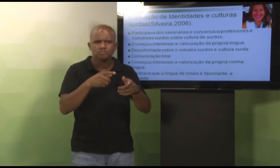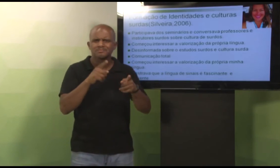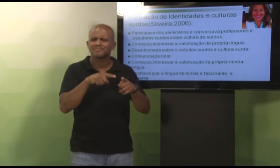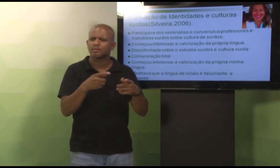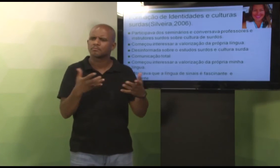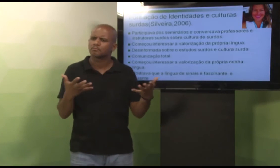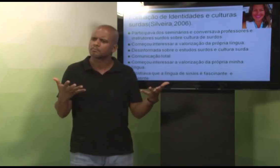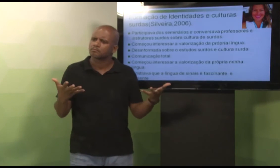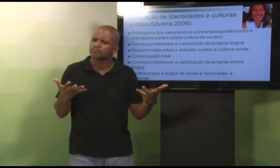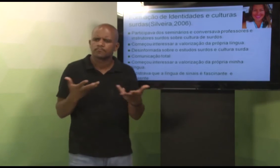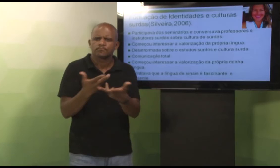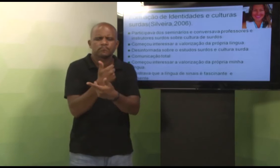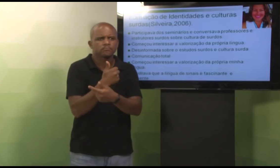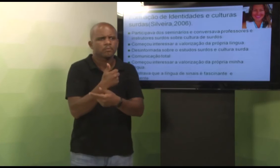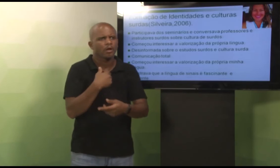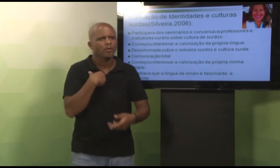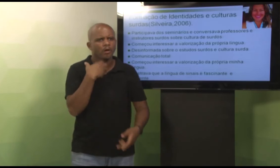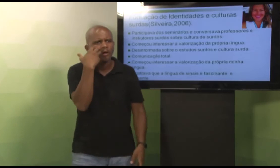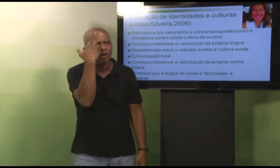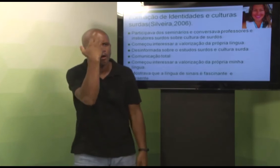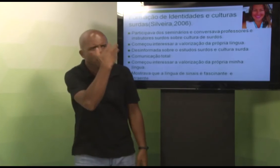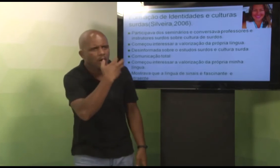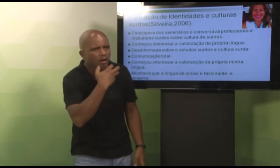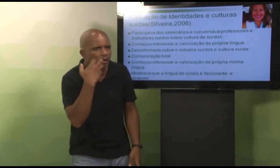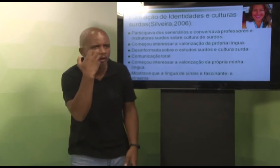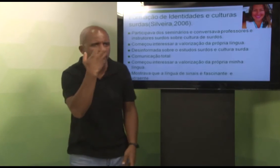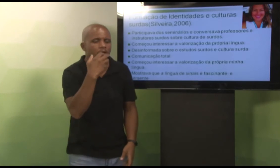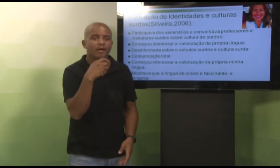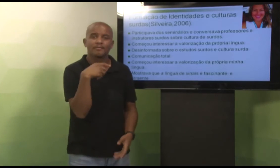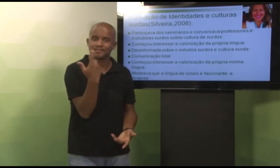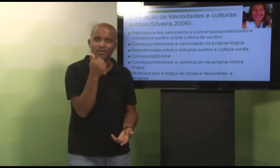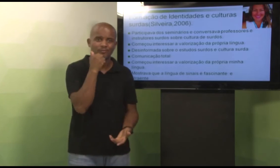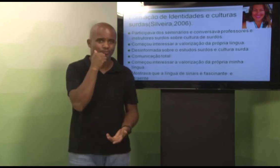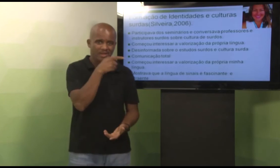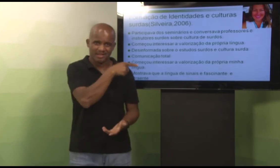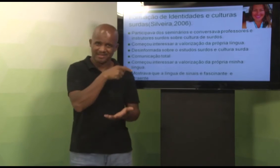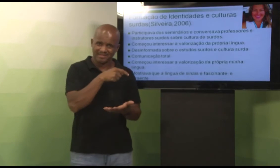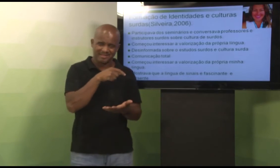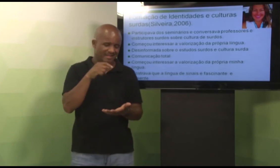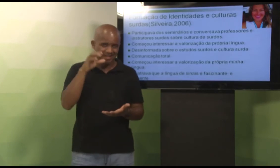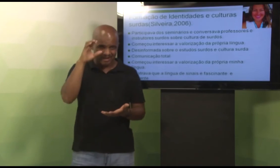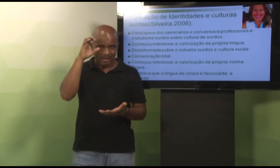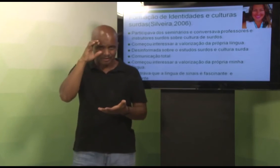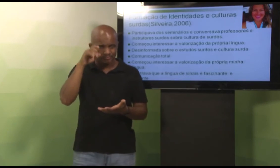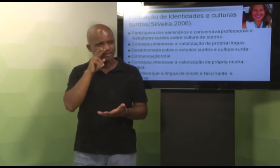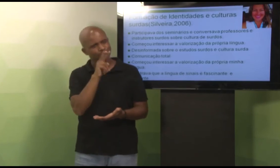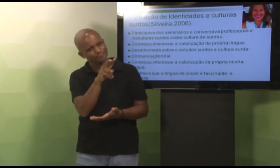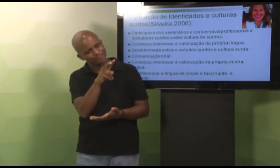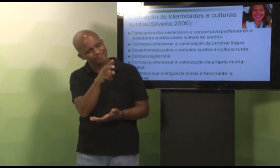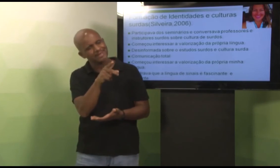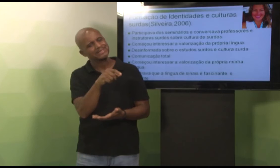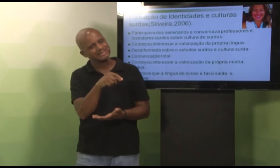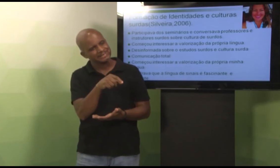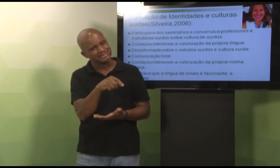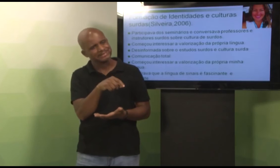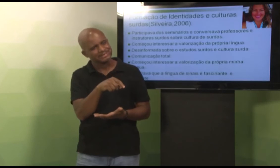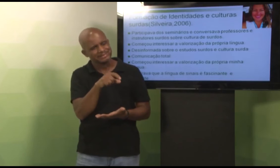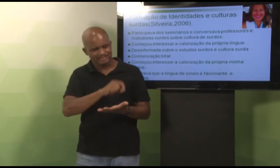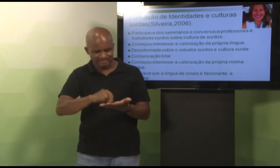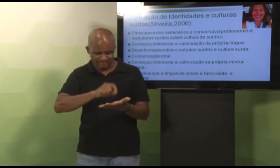a isso, ela não se conhecia. Foi aí que ela começou a desenvolver uma identidade, a partir da língua de sinais.